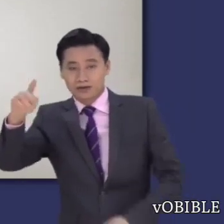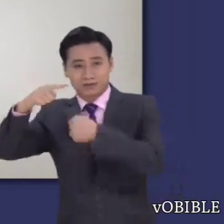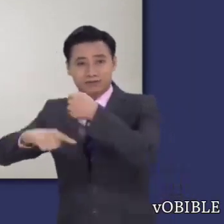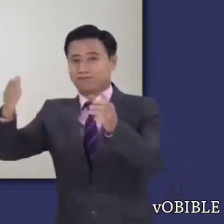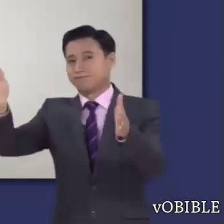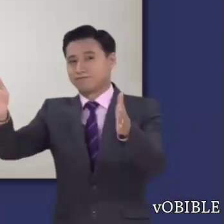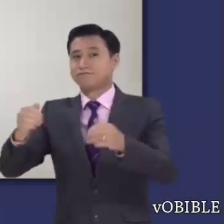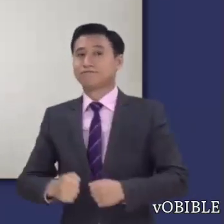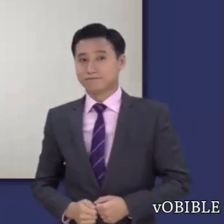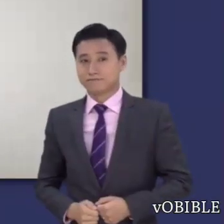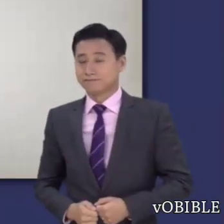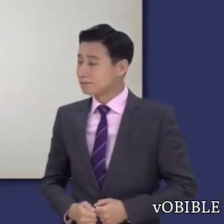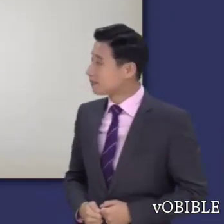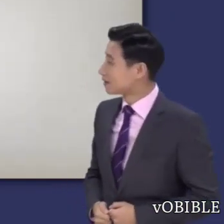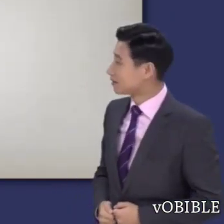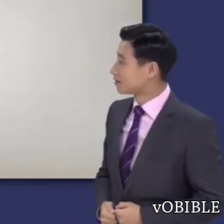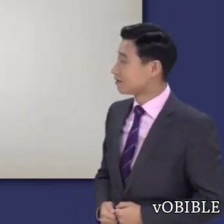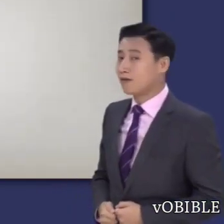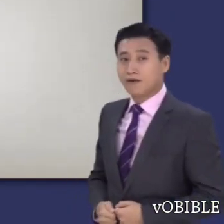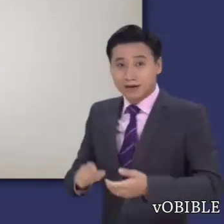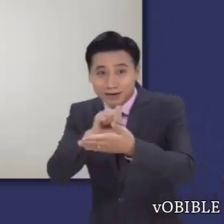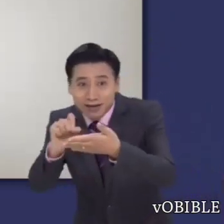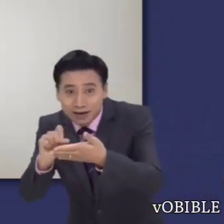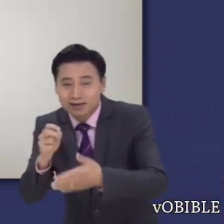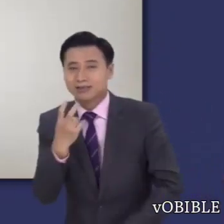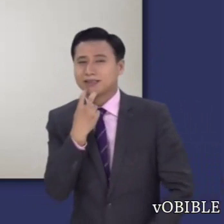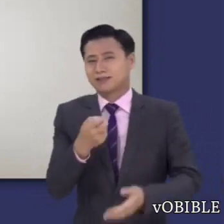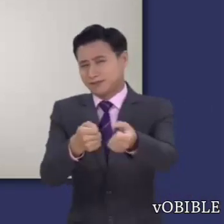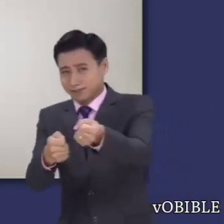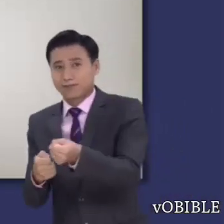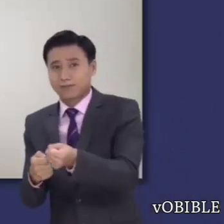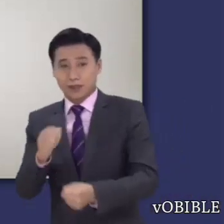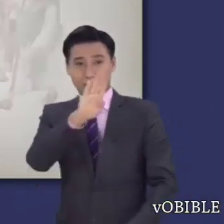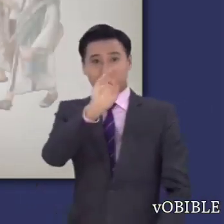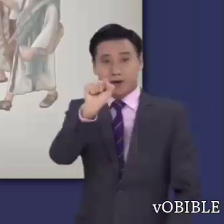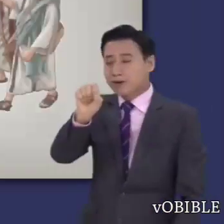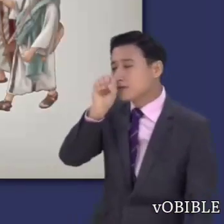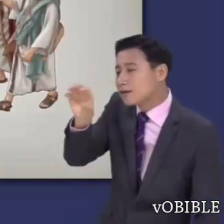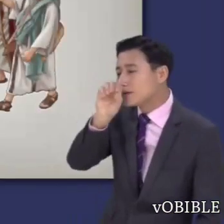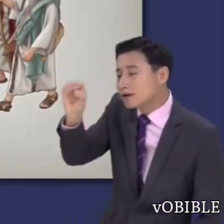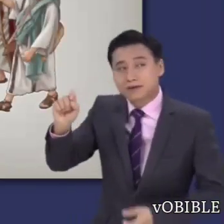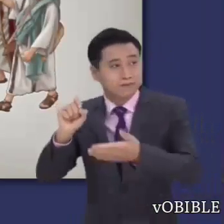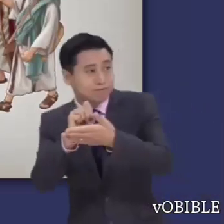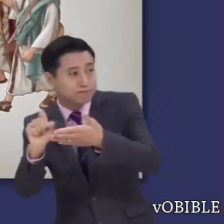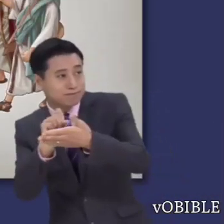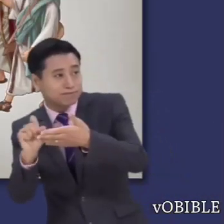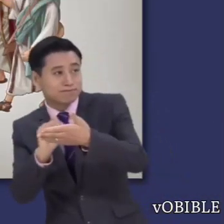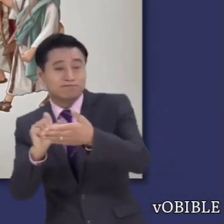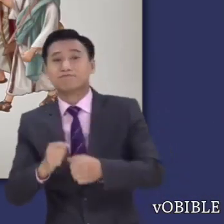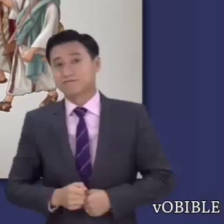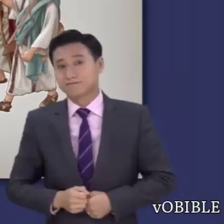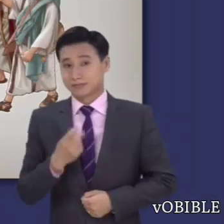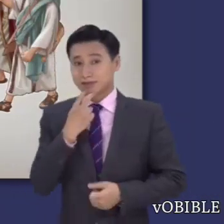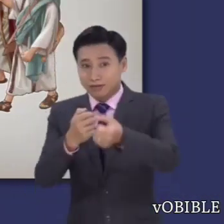彼得是在希拉的帮助下写这封信的。这个希拉很可能就是先前跟保罗一起